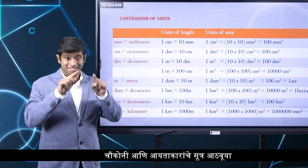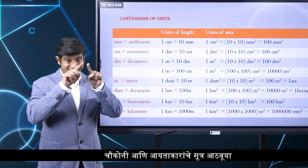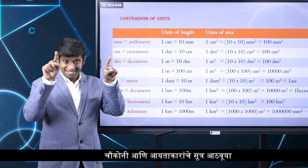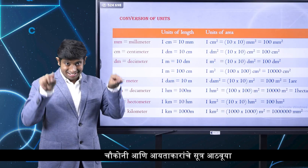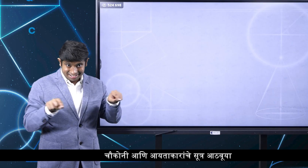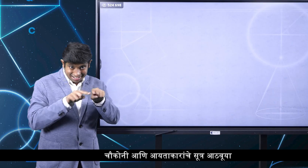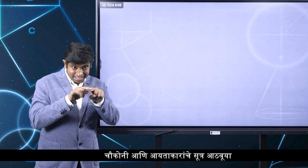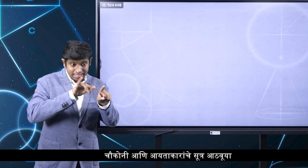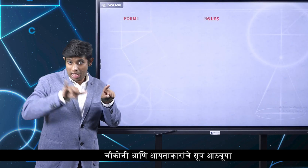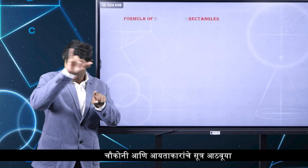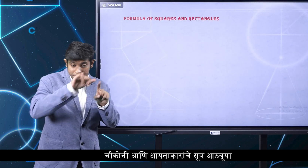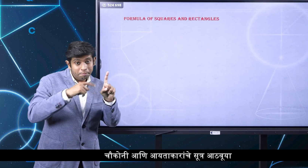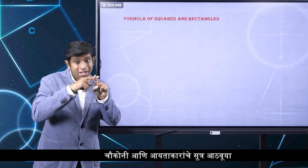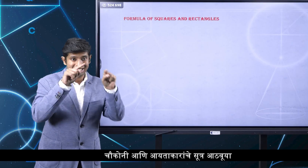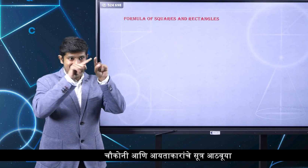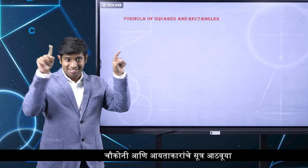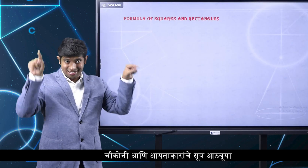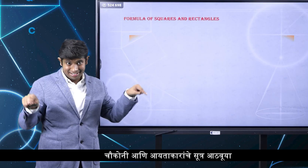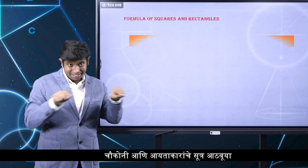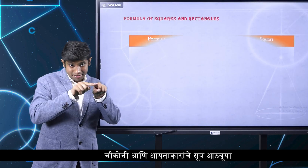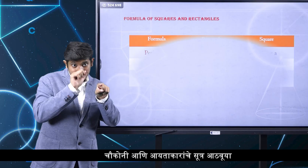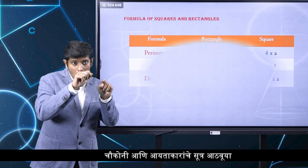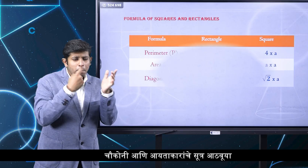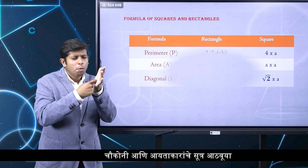चौकोनी आणि आयताकारांचे सूत्र आठवूया,